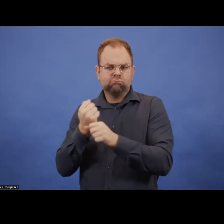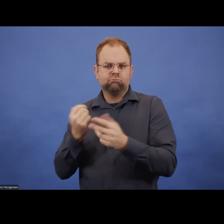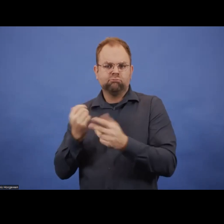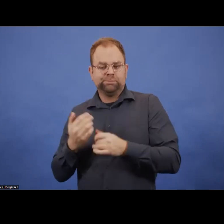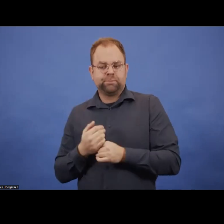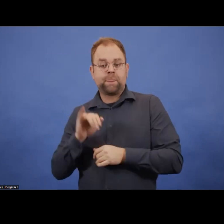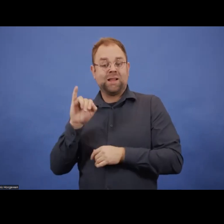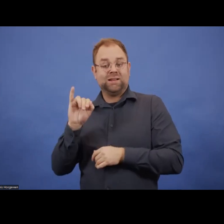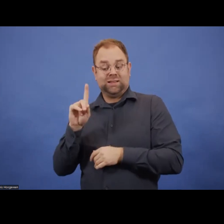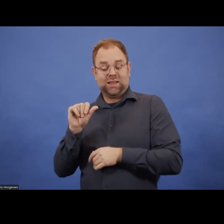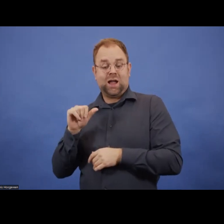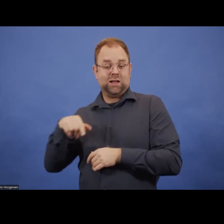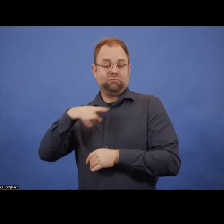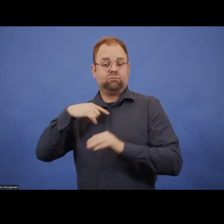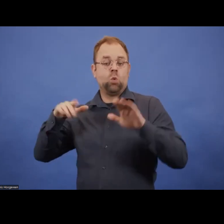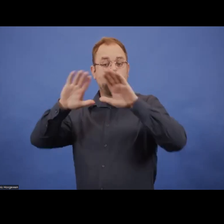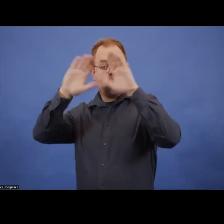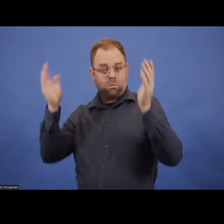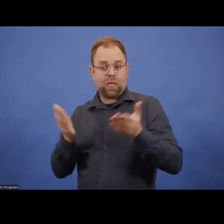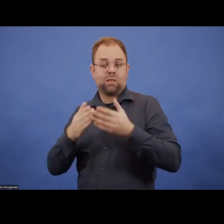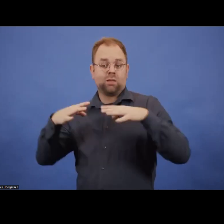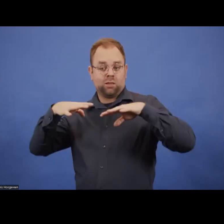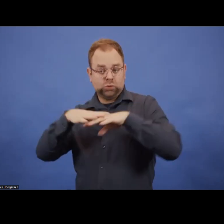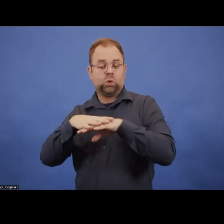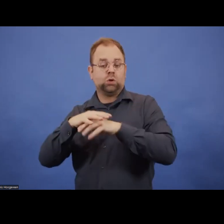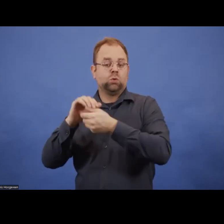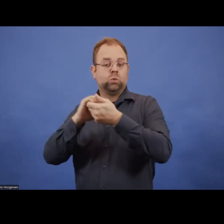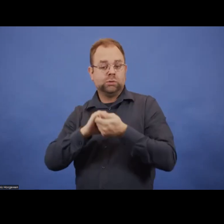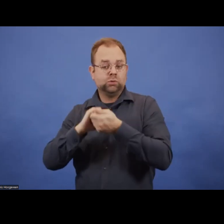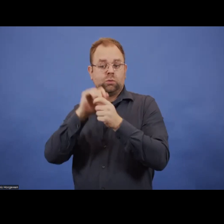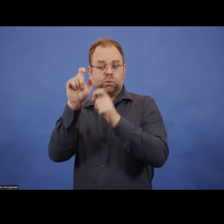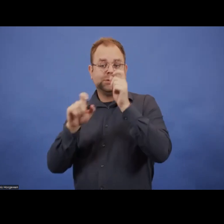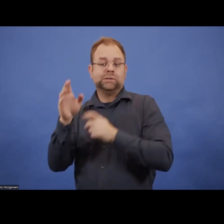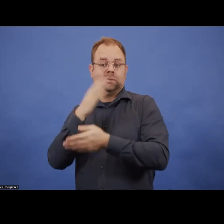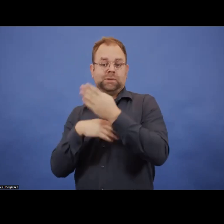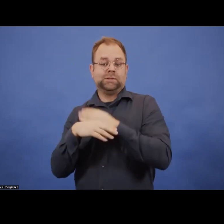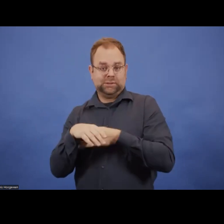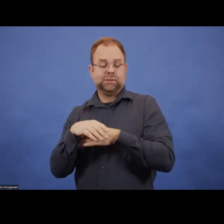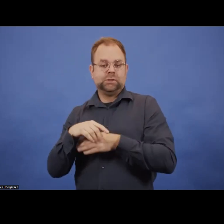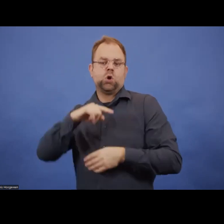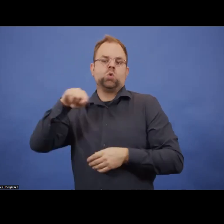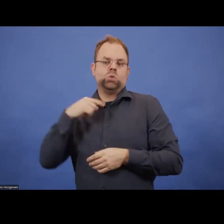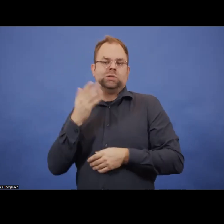de las personas con necesidades y con discapacidades, empezó a comprometerse con el